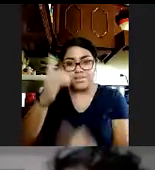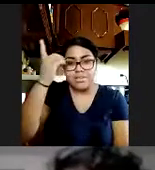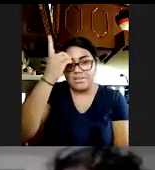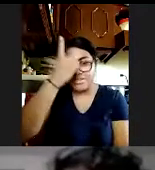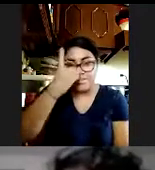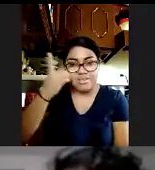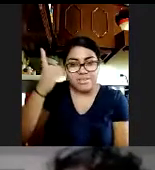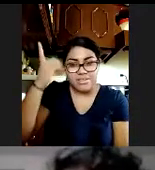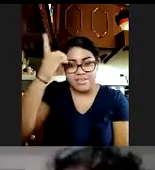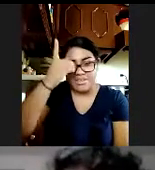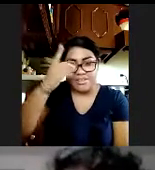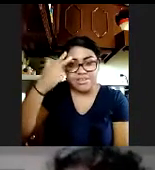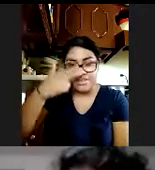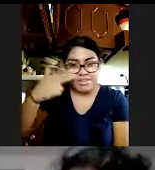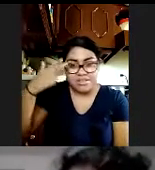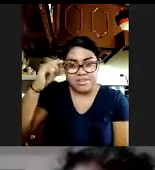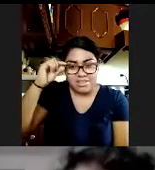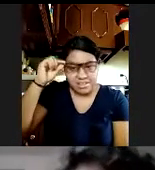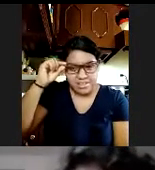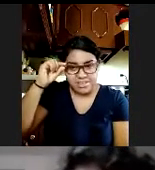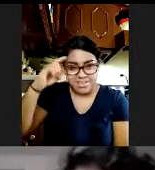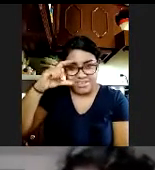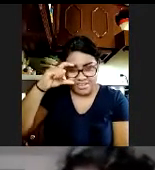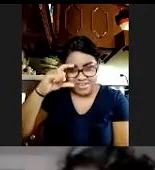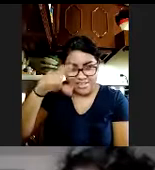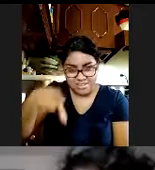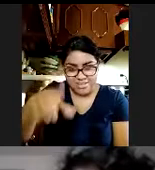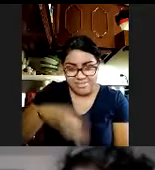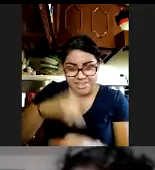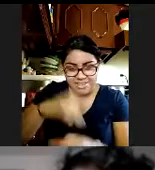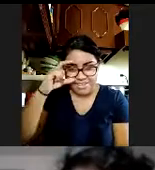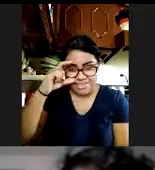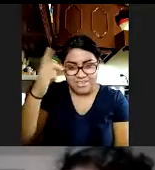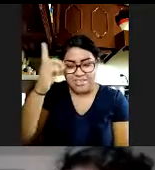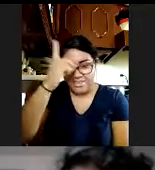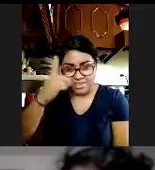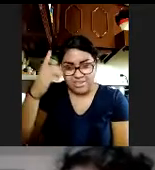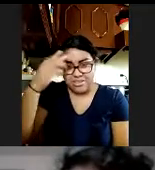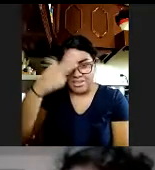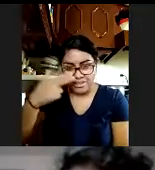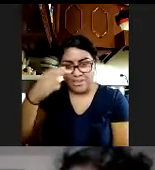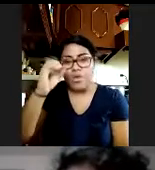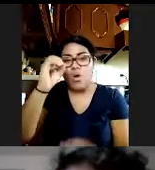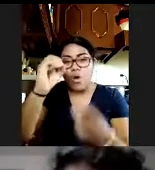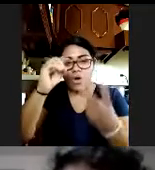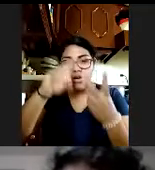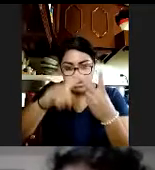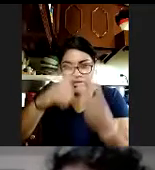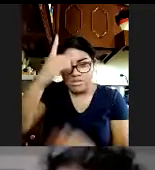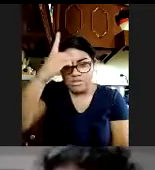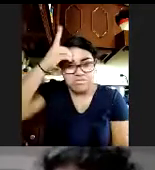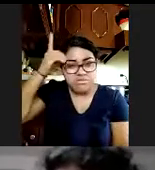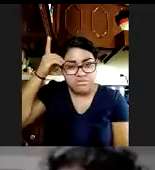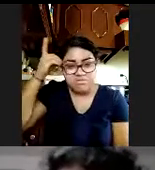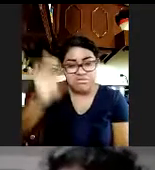La primera por tus... Ajá. Ajá. Por tus lentes. Sí, lentes. Con la D y